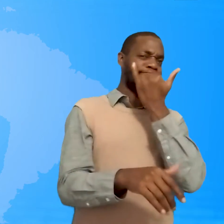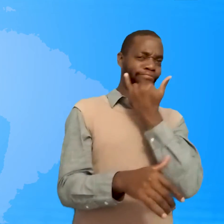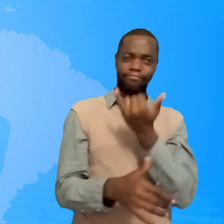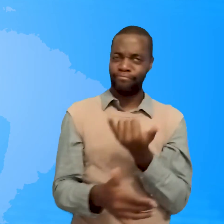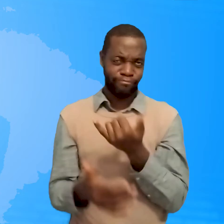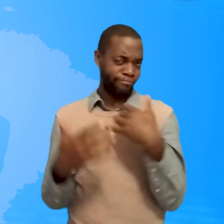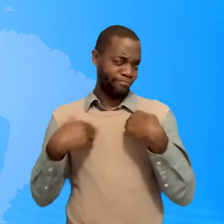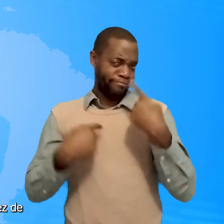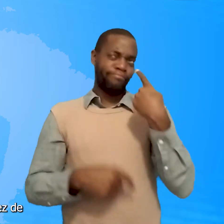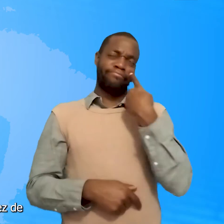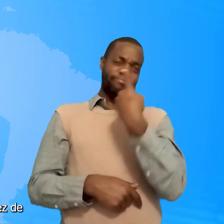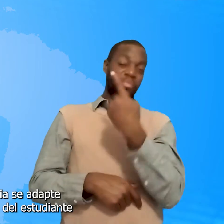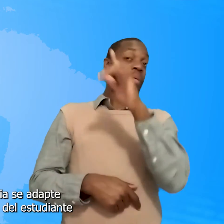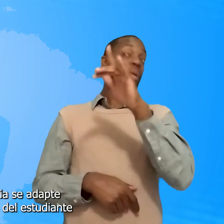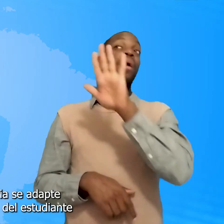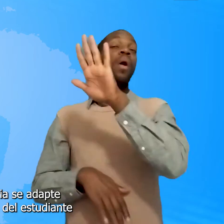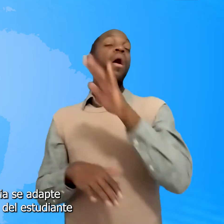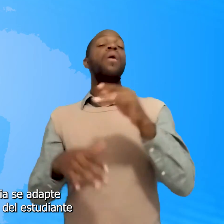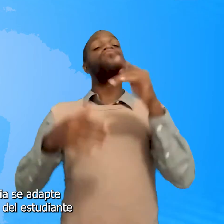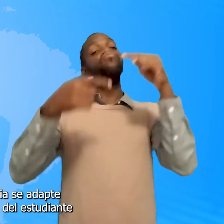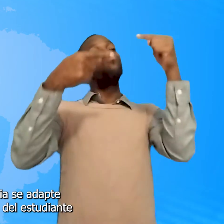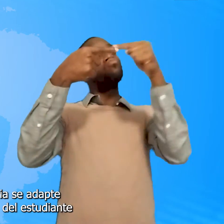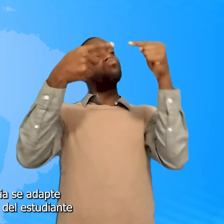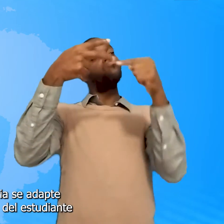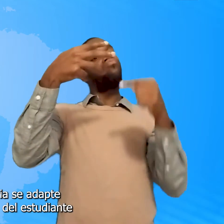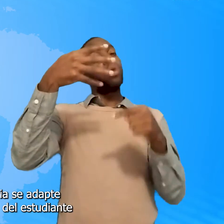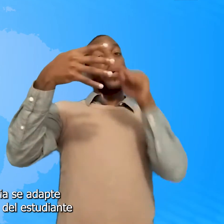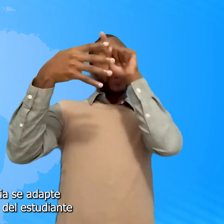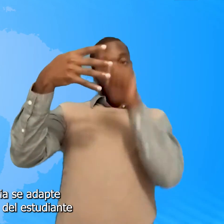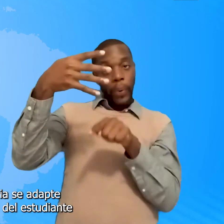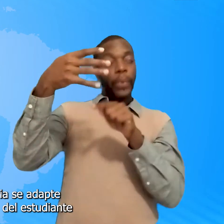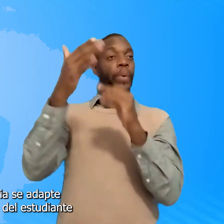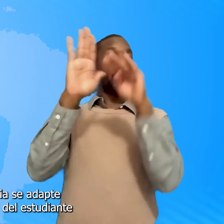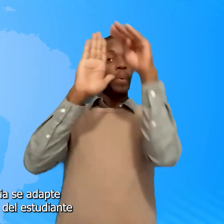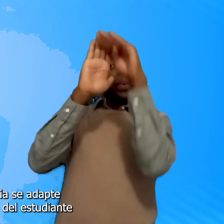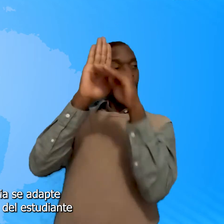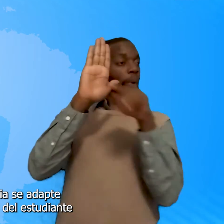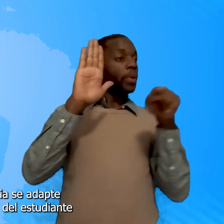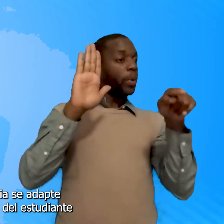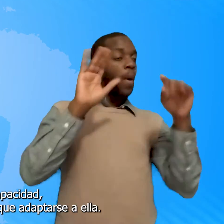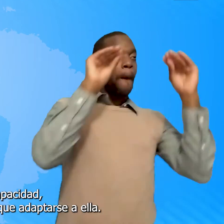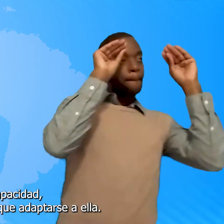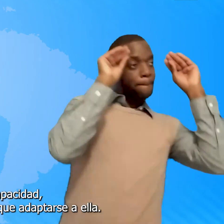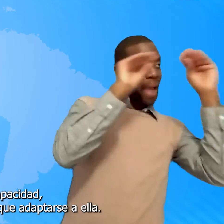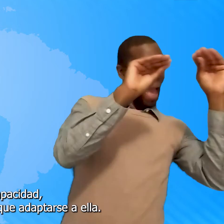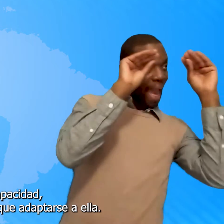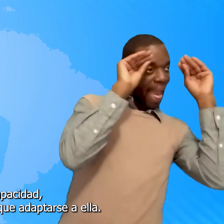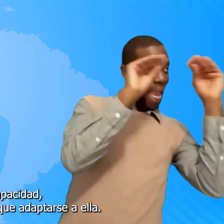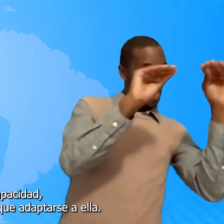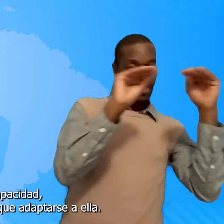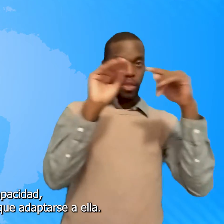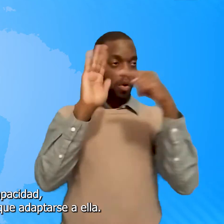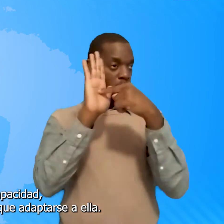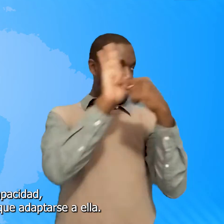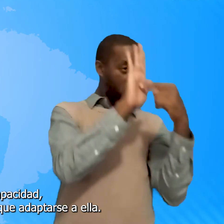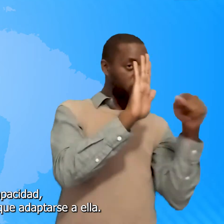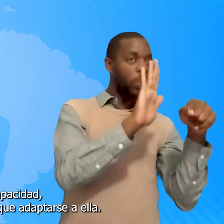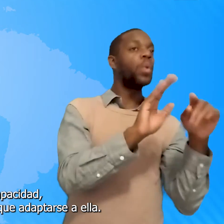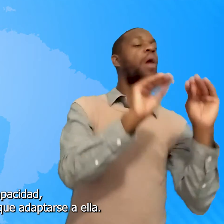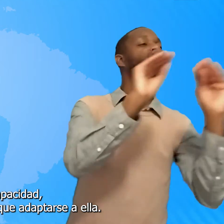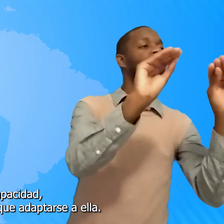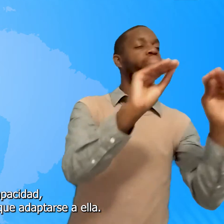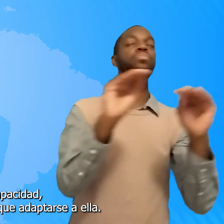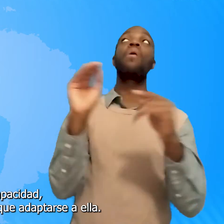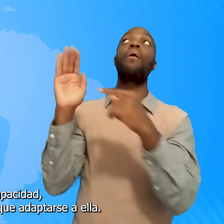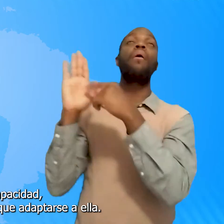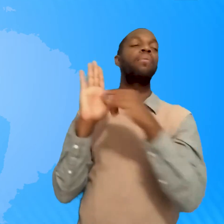docentes, en vez de que la materia se adapte a la necesidad del estudiante con discapacidad, es este quien